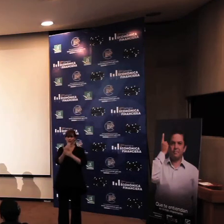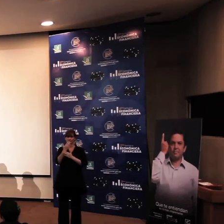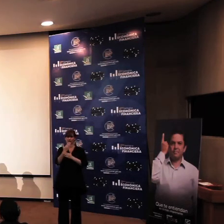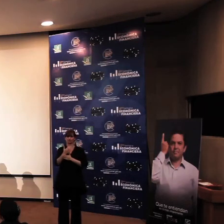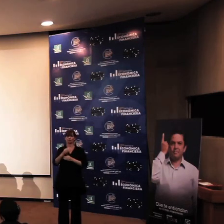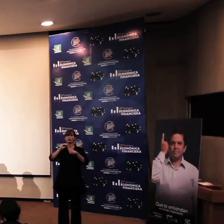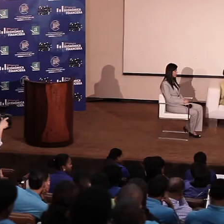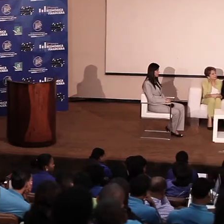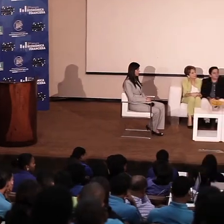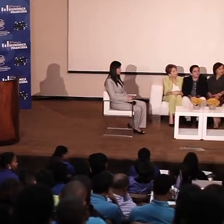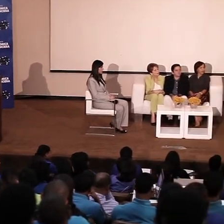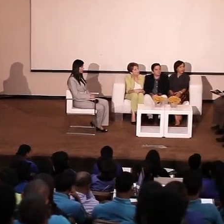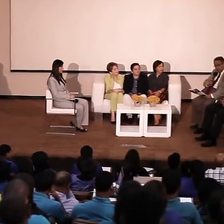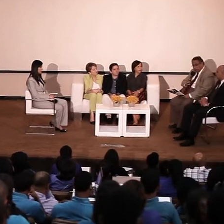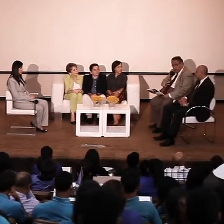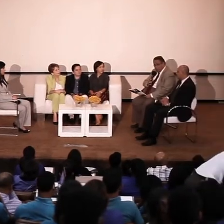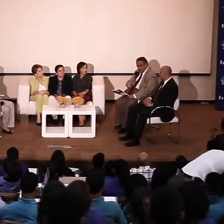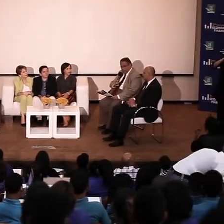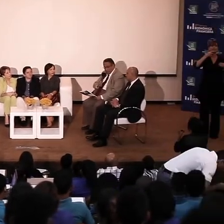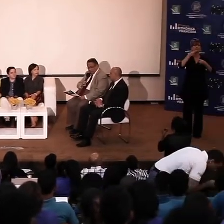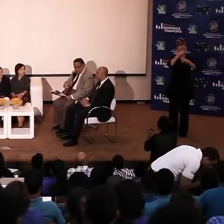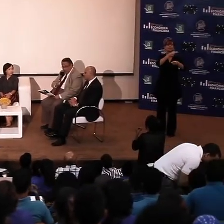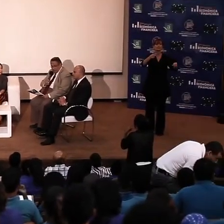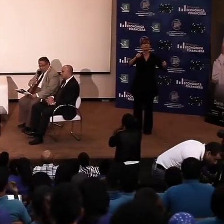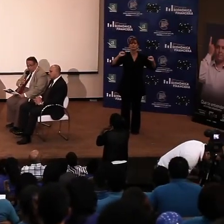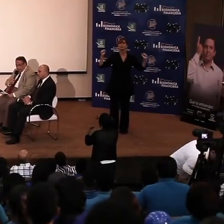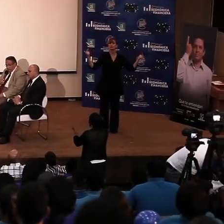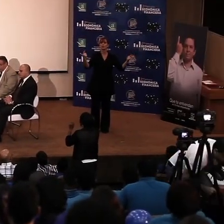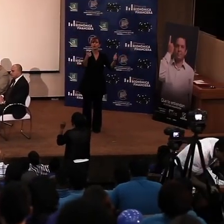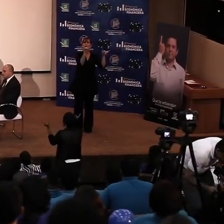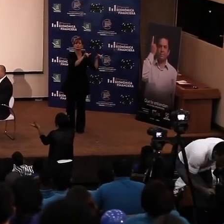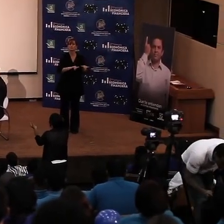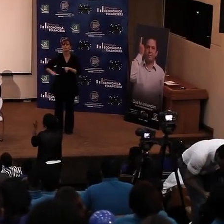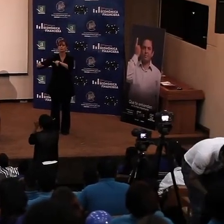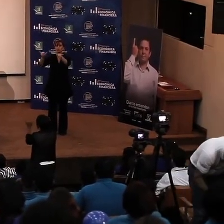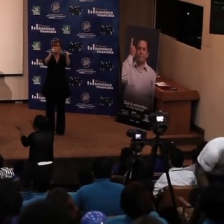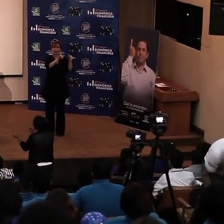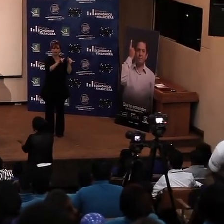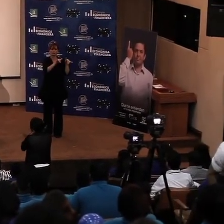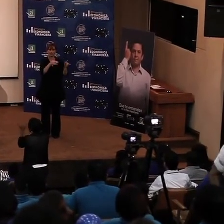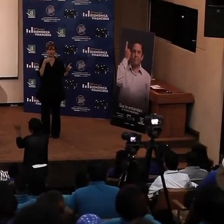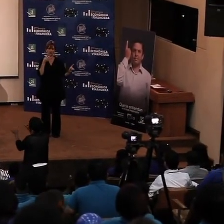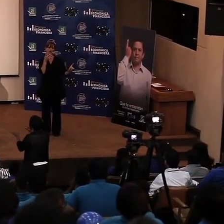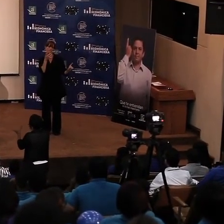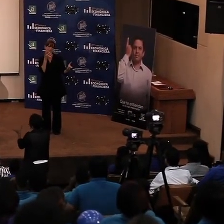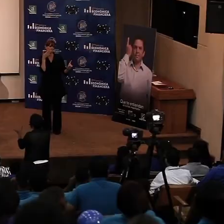y los demás, sobre que todos somos iguales, donde no existe preferencia por nadie.